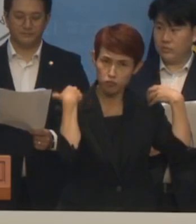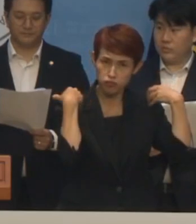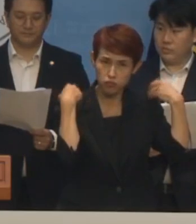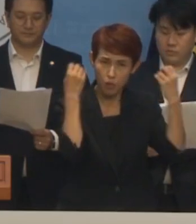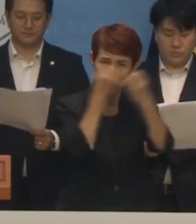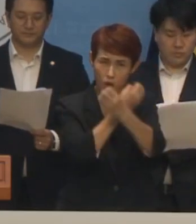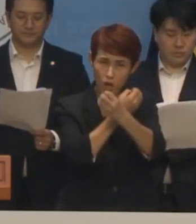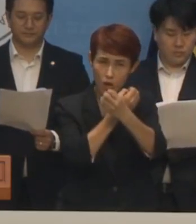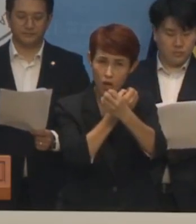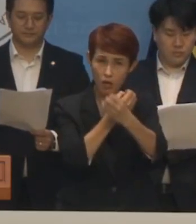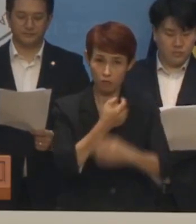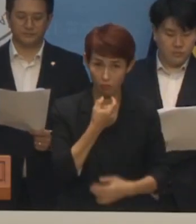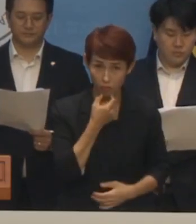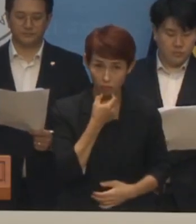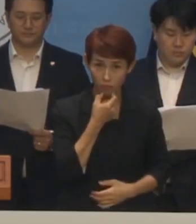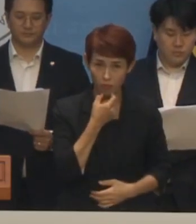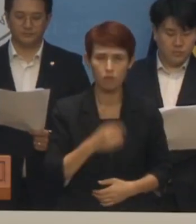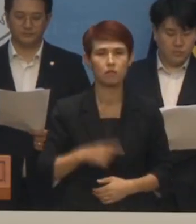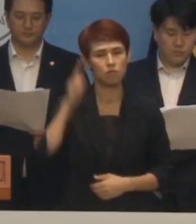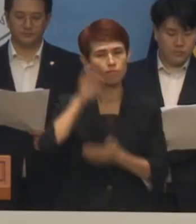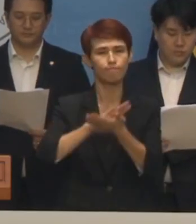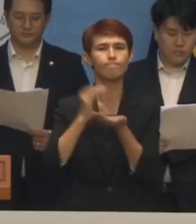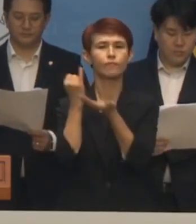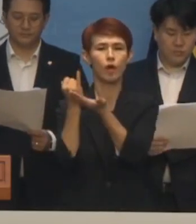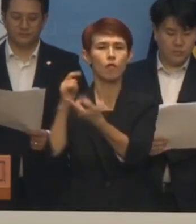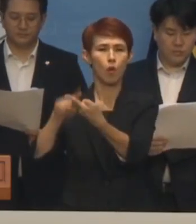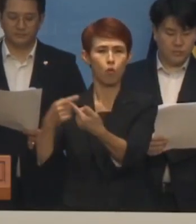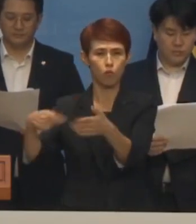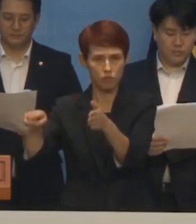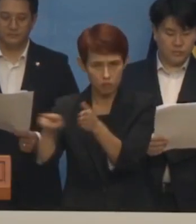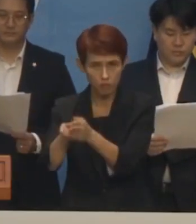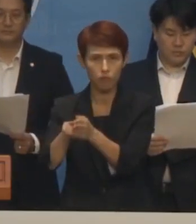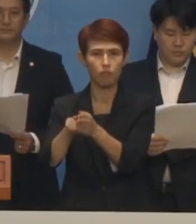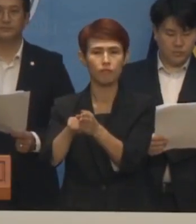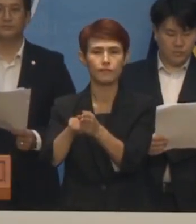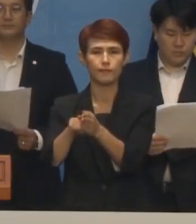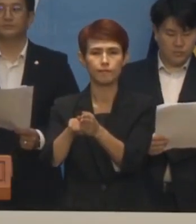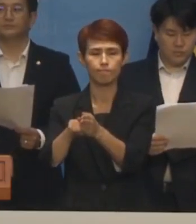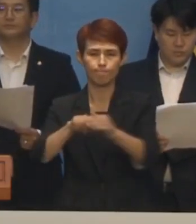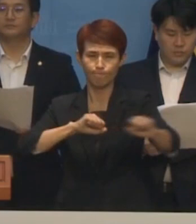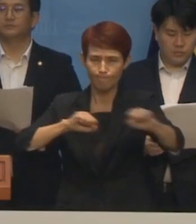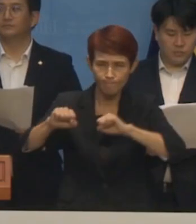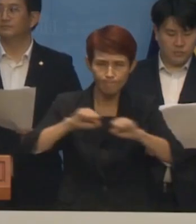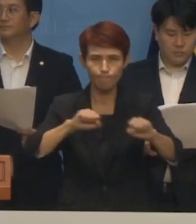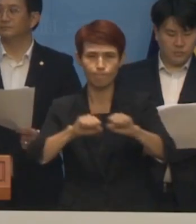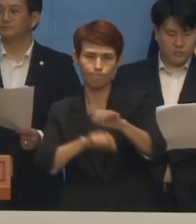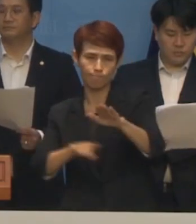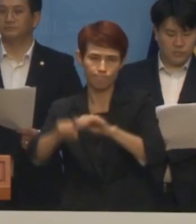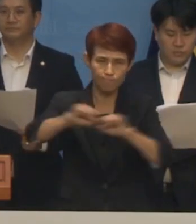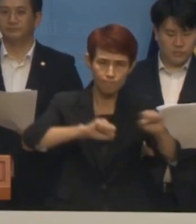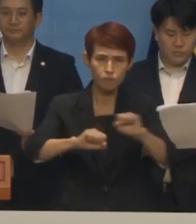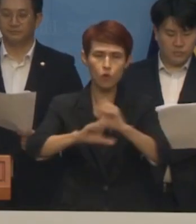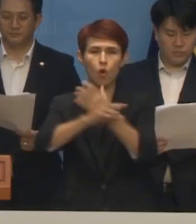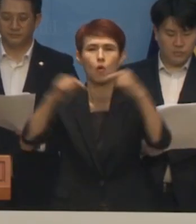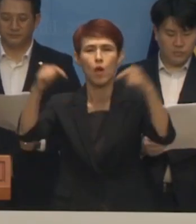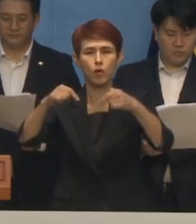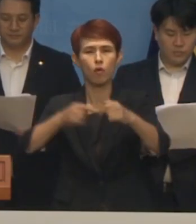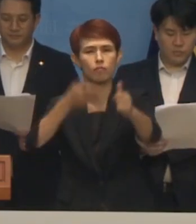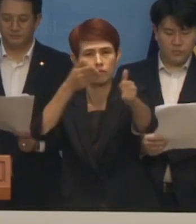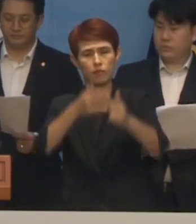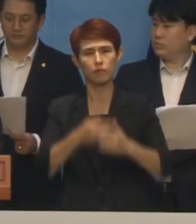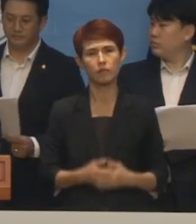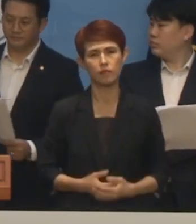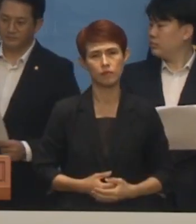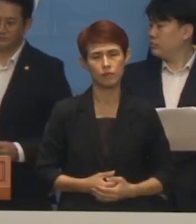이상 듣지 않으려면 소녀상 존치를 위해 늦었지만 지금이라도 전방위적 외교적 노력을 기울이기